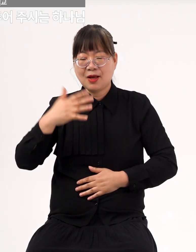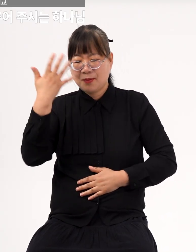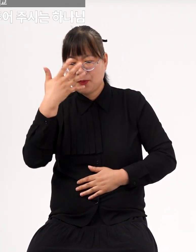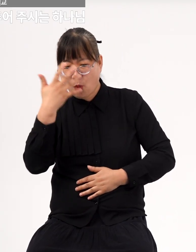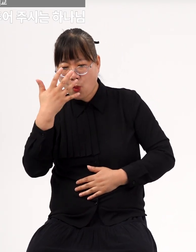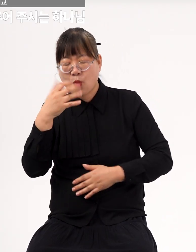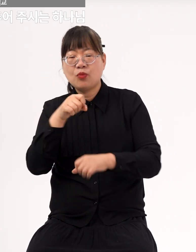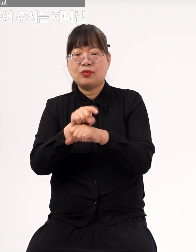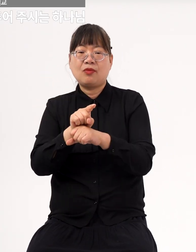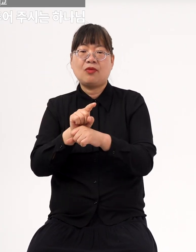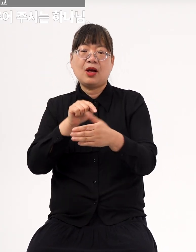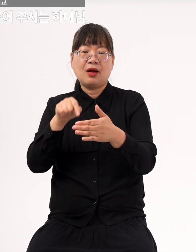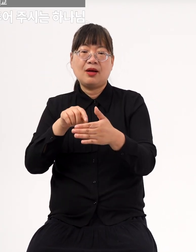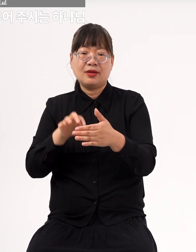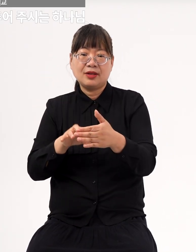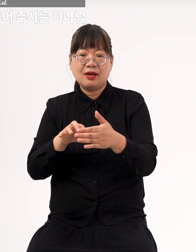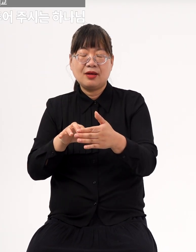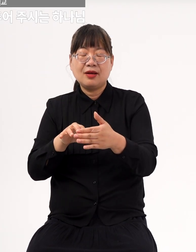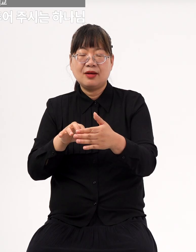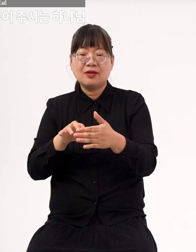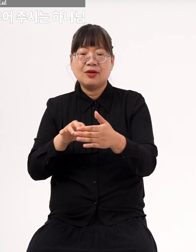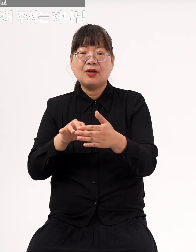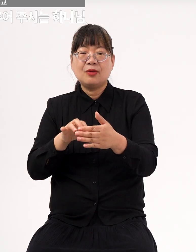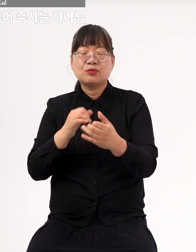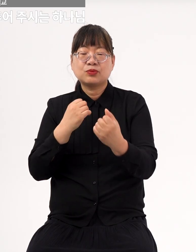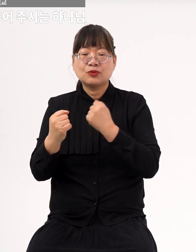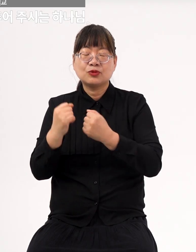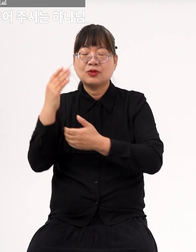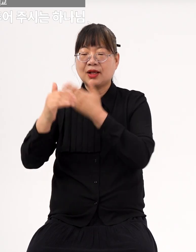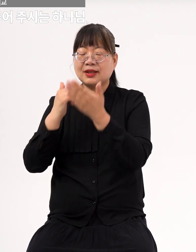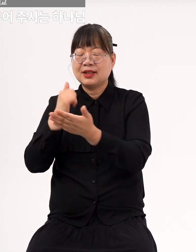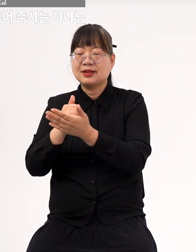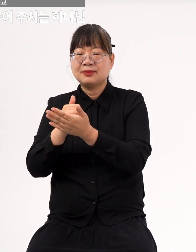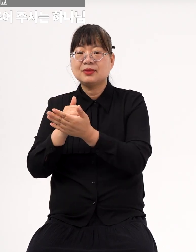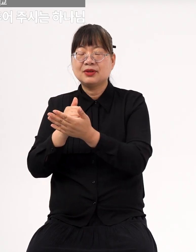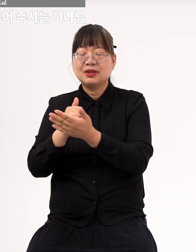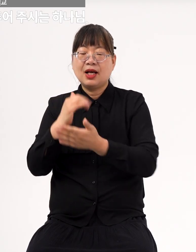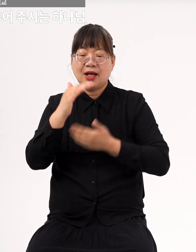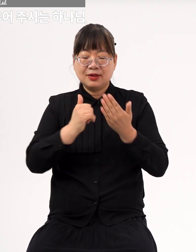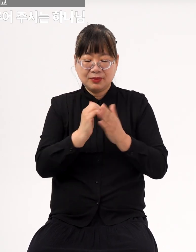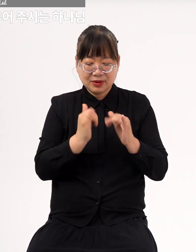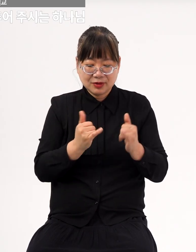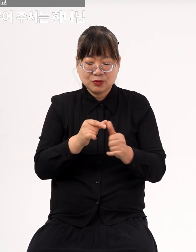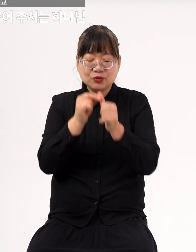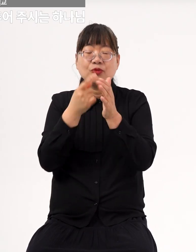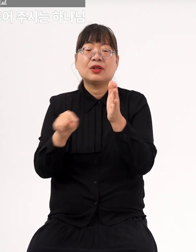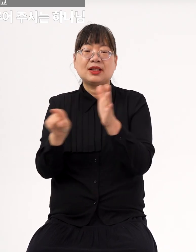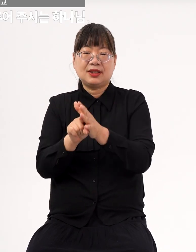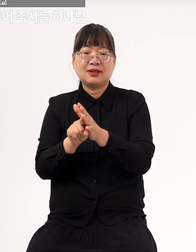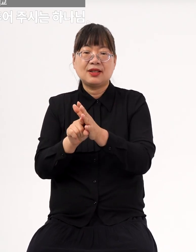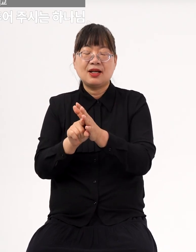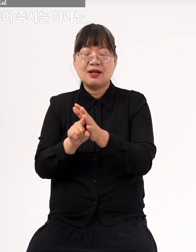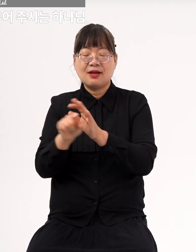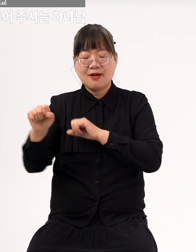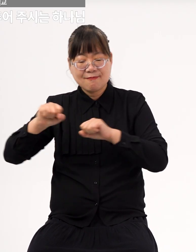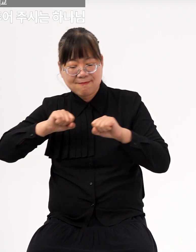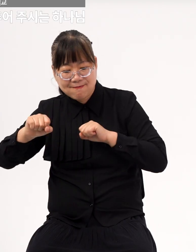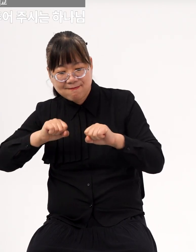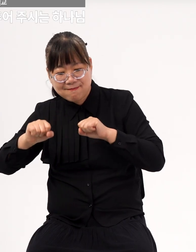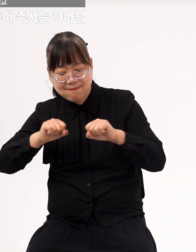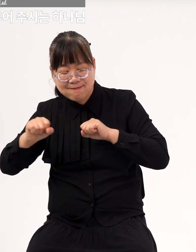모호성 속에서 누구는 일하신다. 하나님은 자기 백성을 위해서